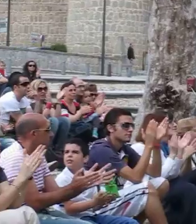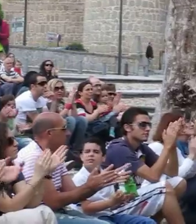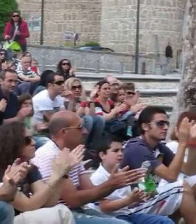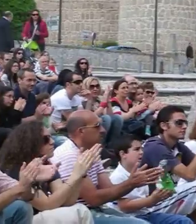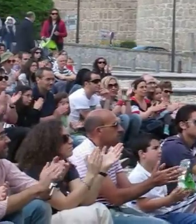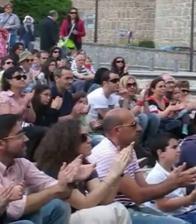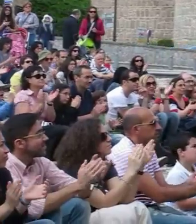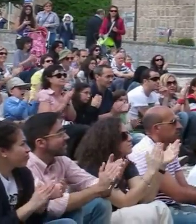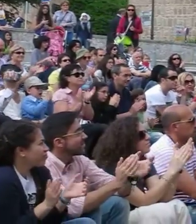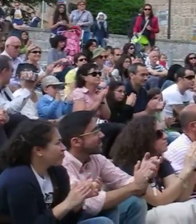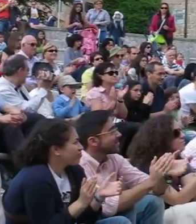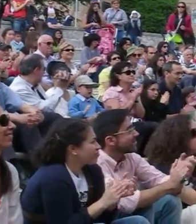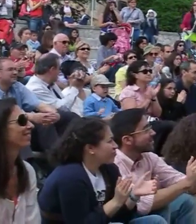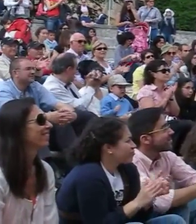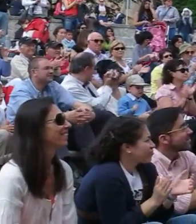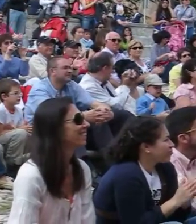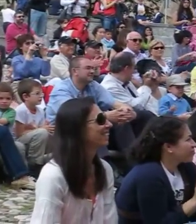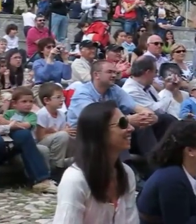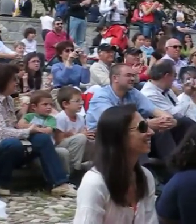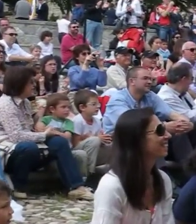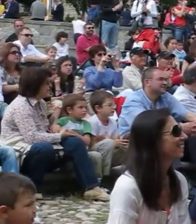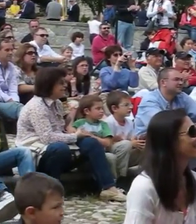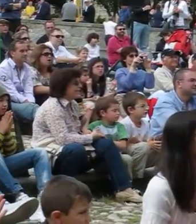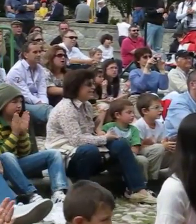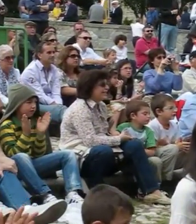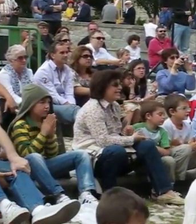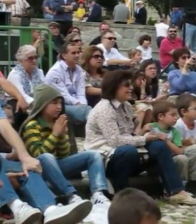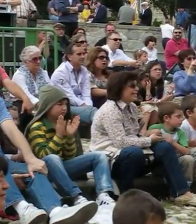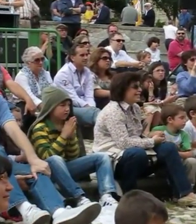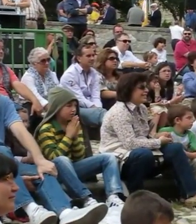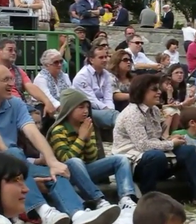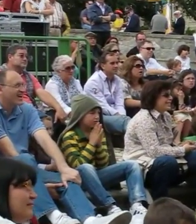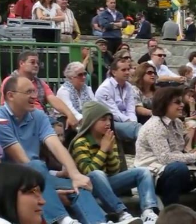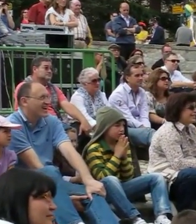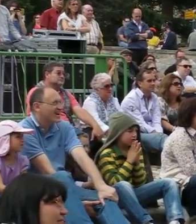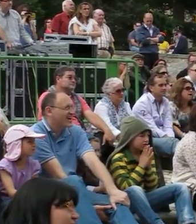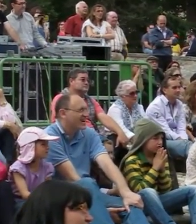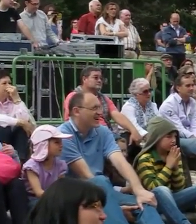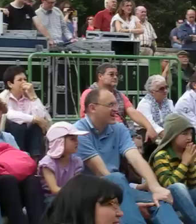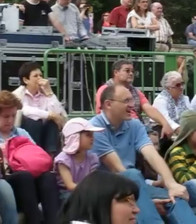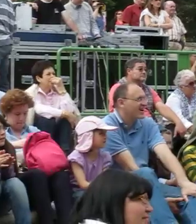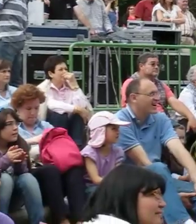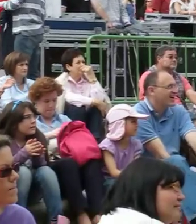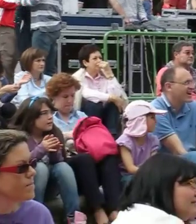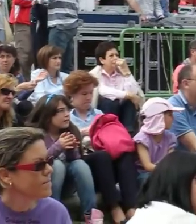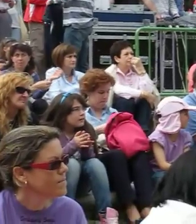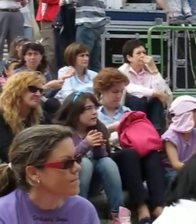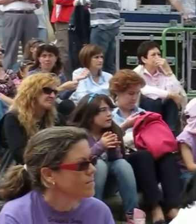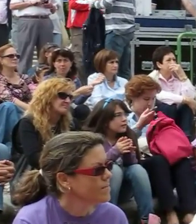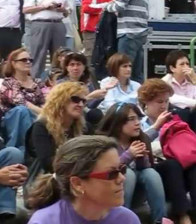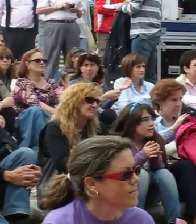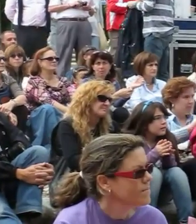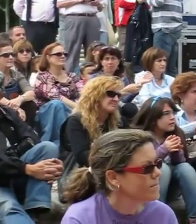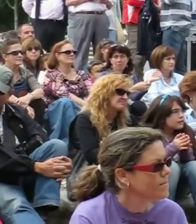Hasta aquí nuestra primera historia. Y ahora, si tienen la amabilidad de acompañarnos, nos acercaremos a la